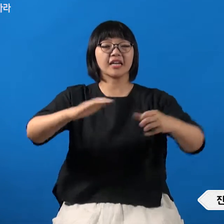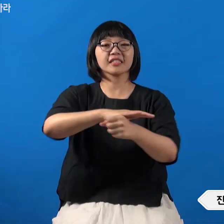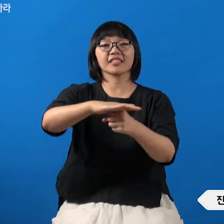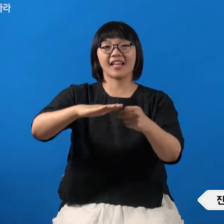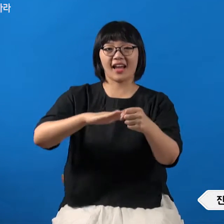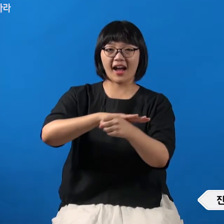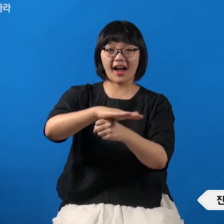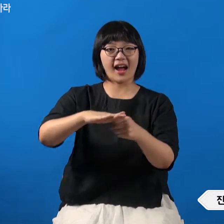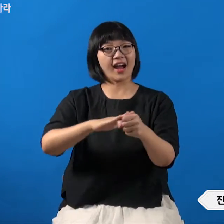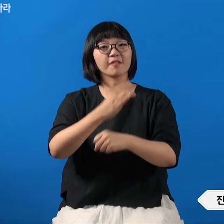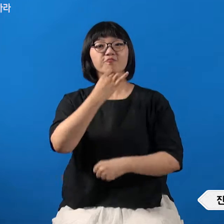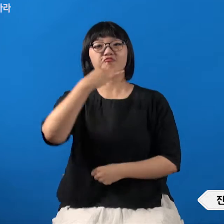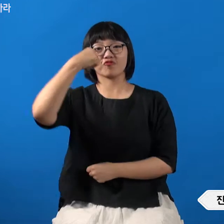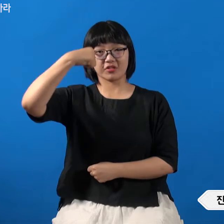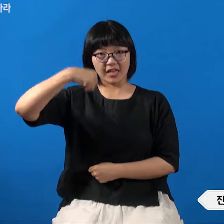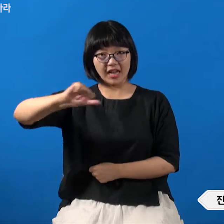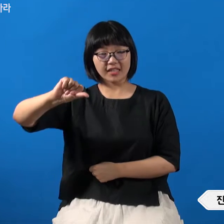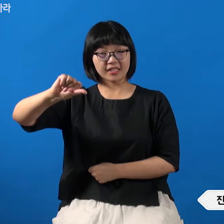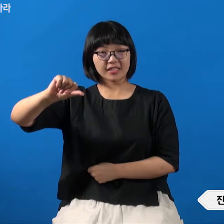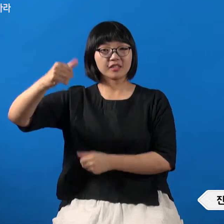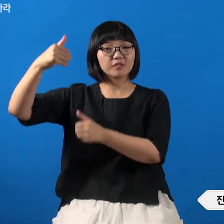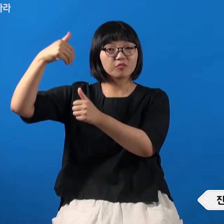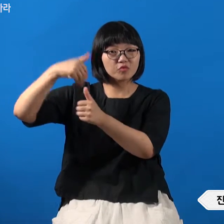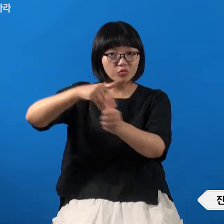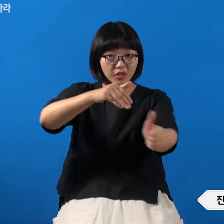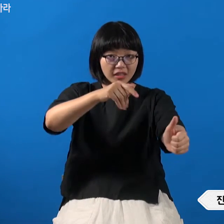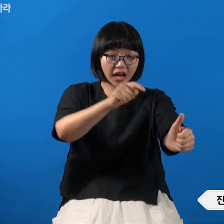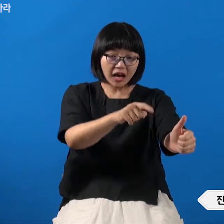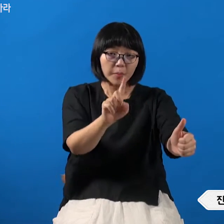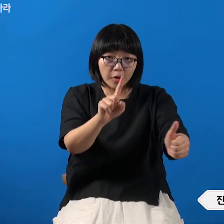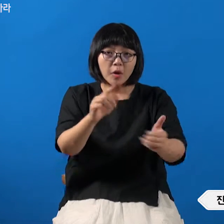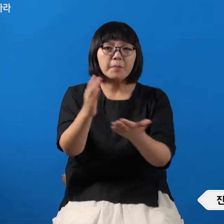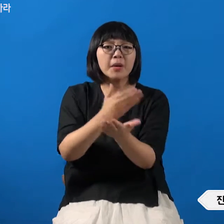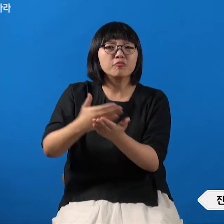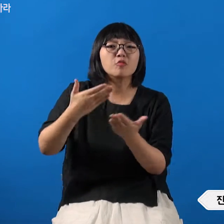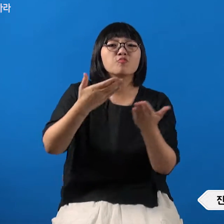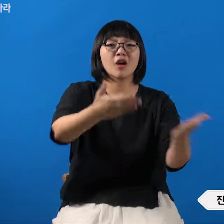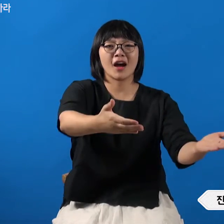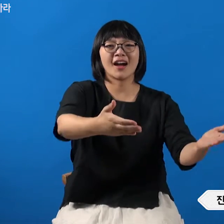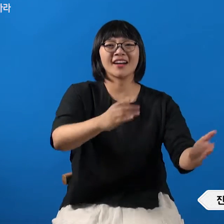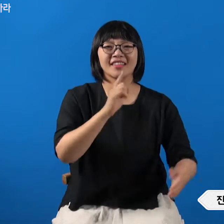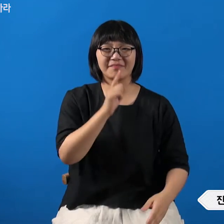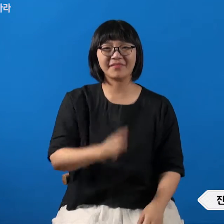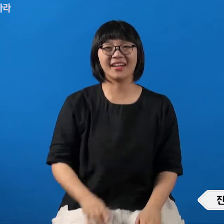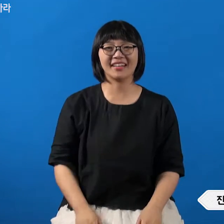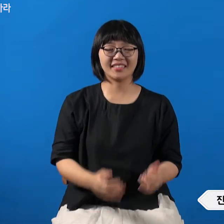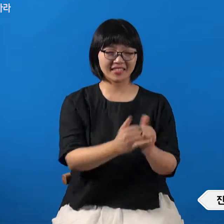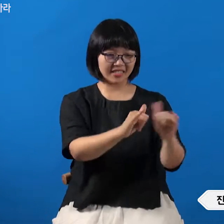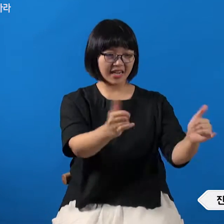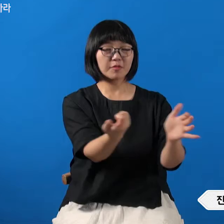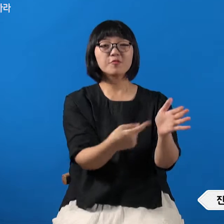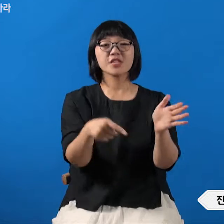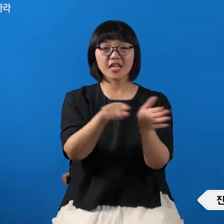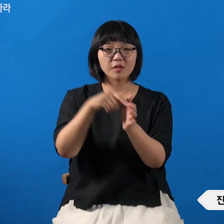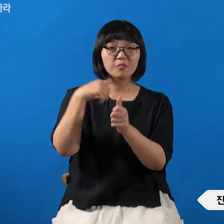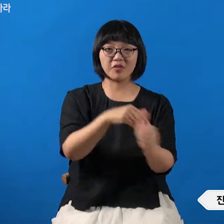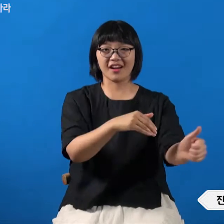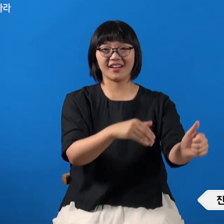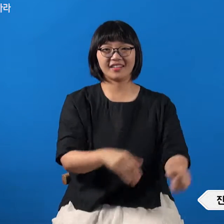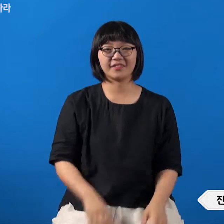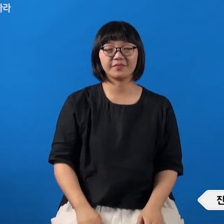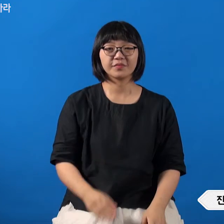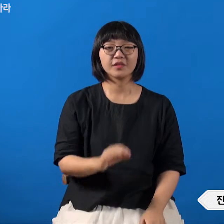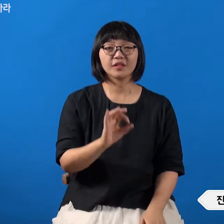사랑하사 독생자를 베풀어 주셨습니다. 우리를 향해 주셨습니다. 이 요한복음 3장